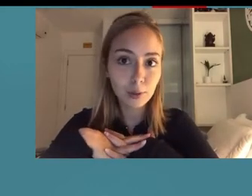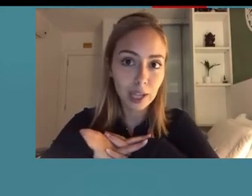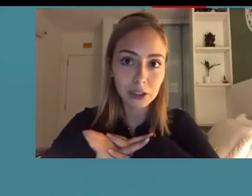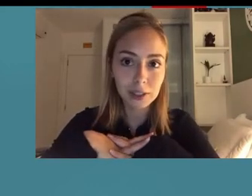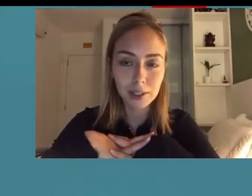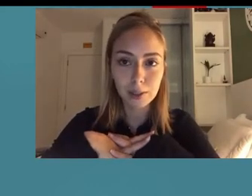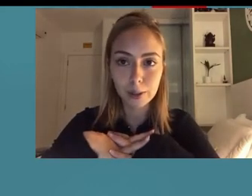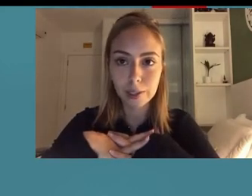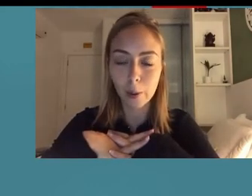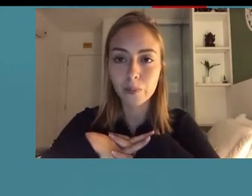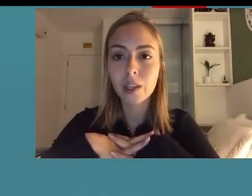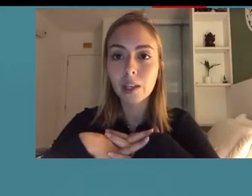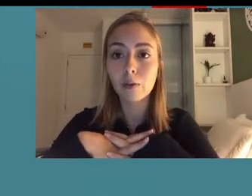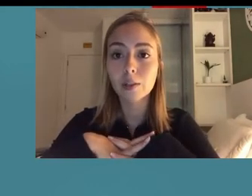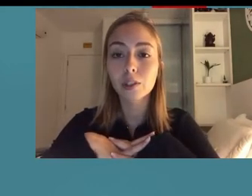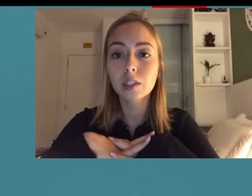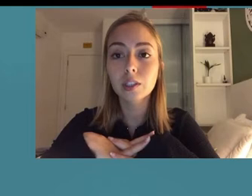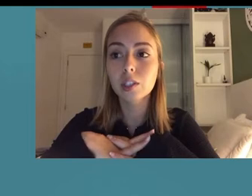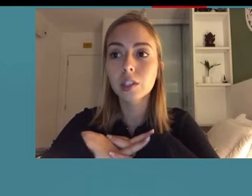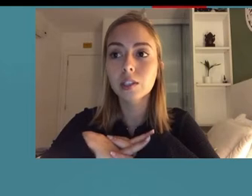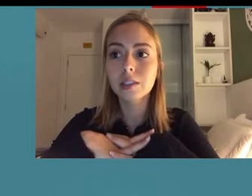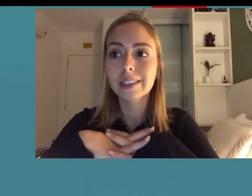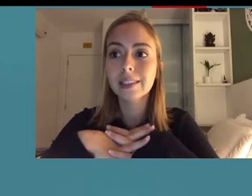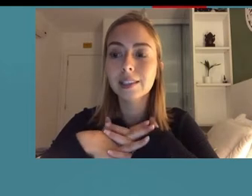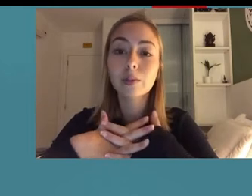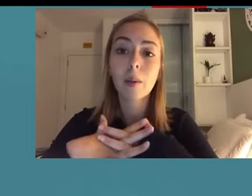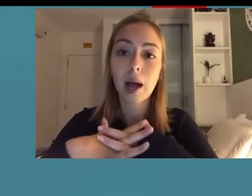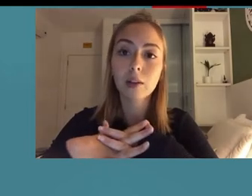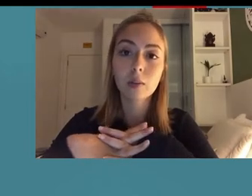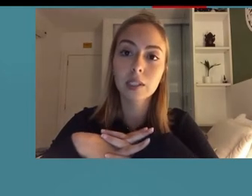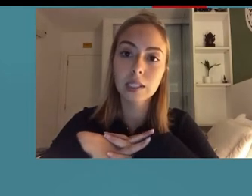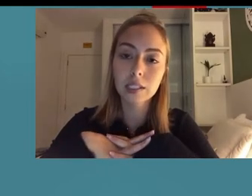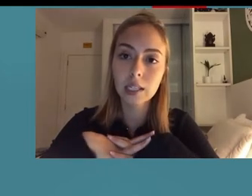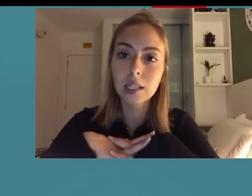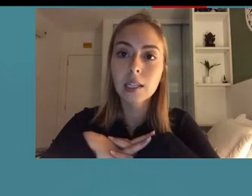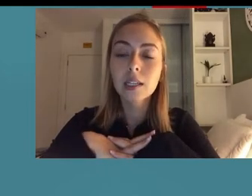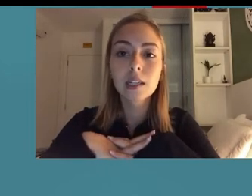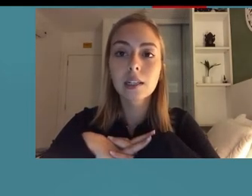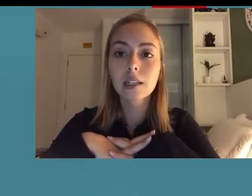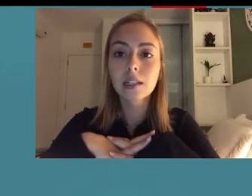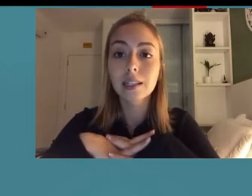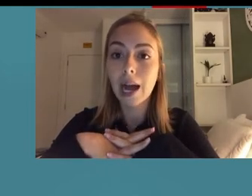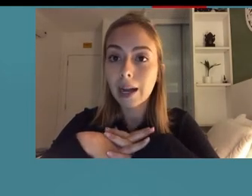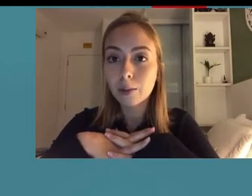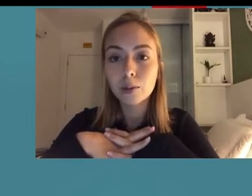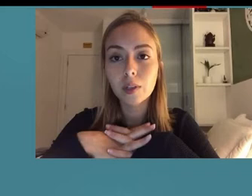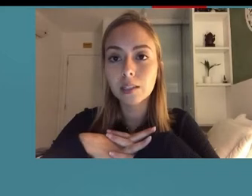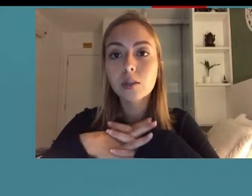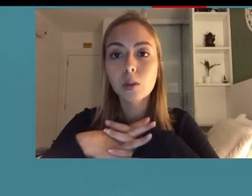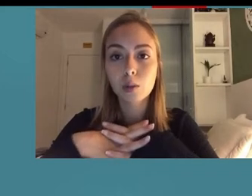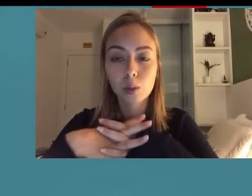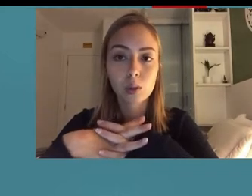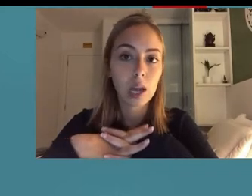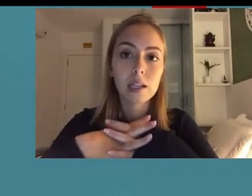e a dificuldade da assistência social, que é o fato de ser um trabalho que precisa lidar com